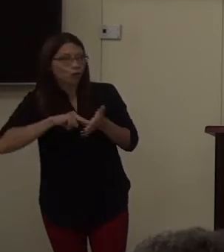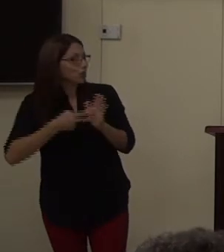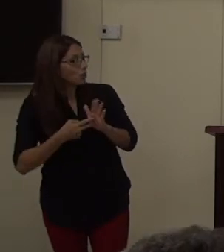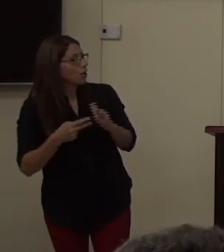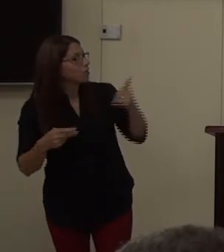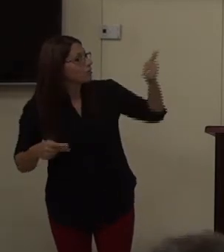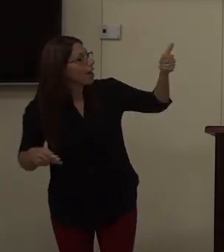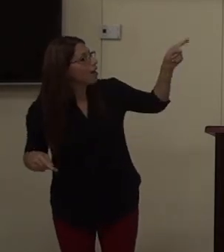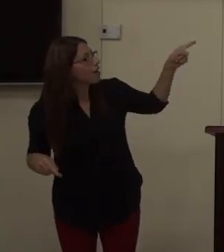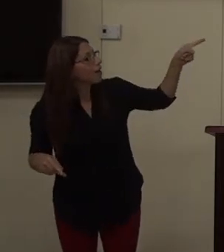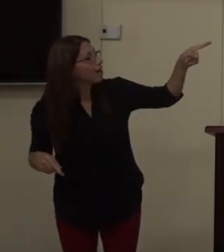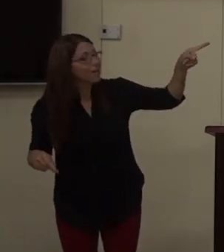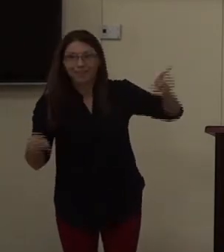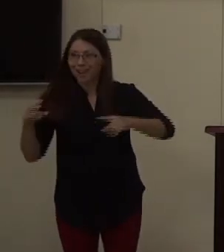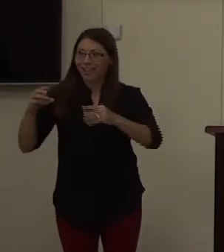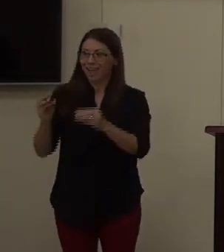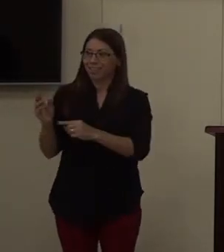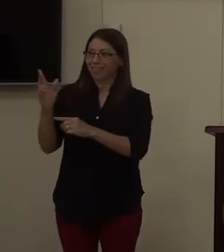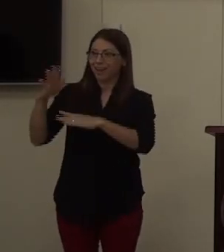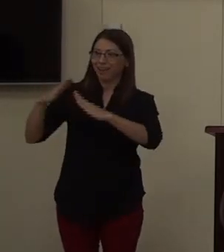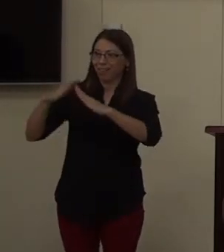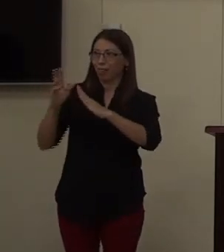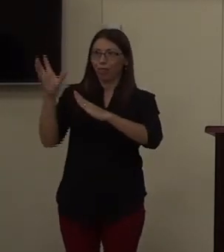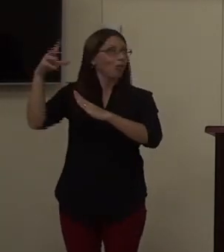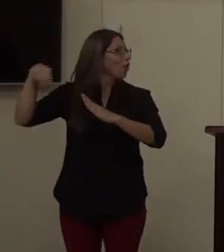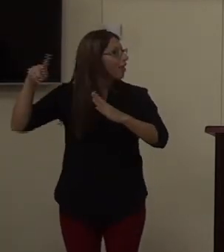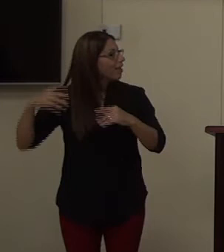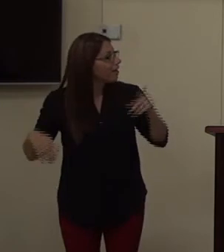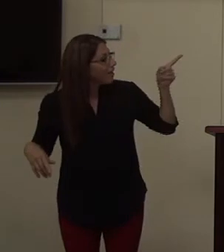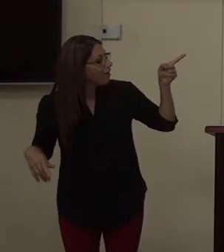antena parabólica. Plata, aluminio, redondo.